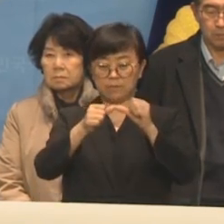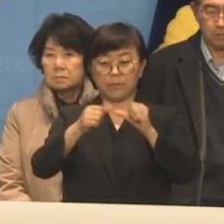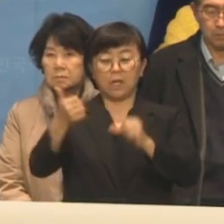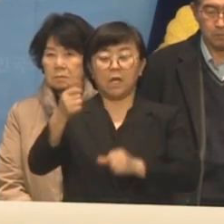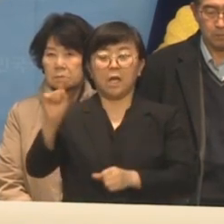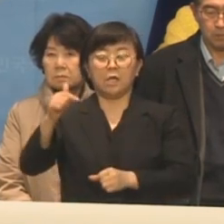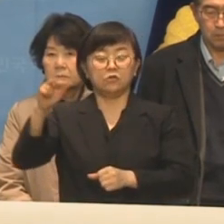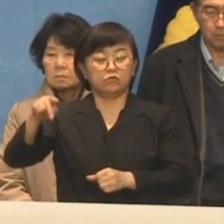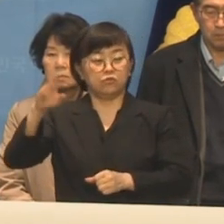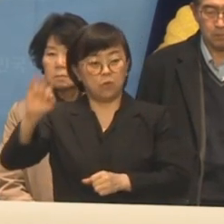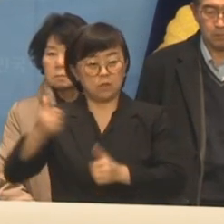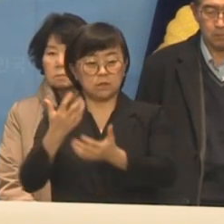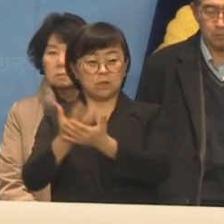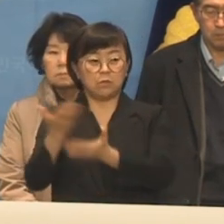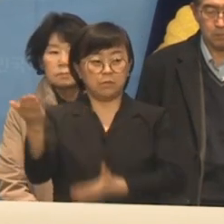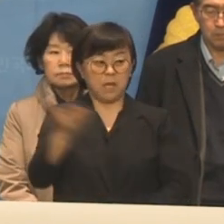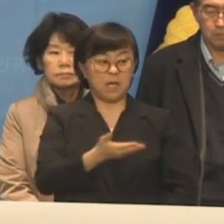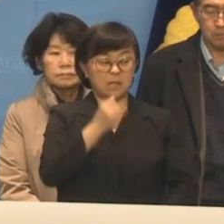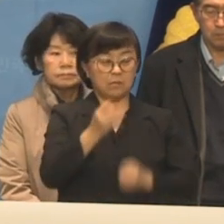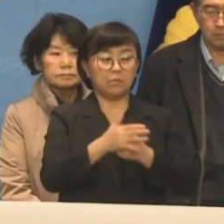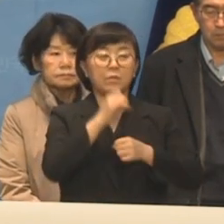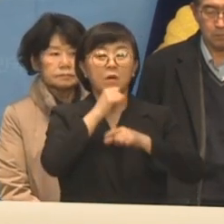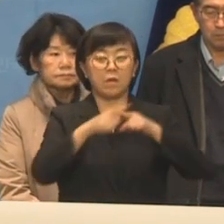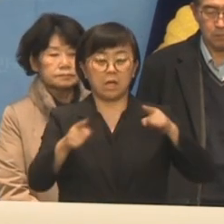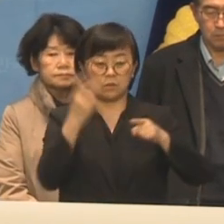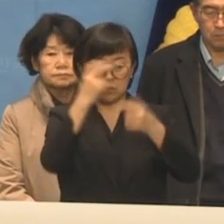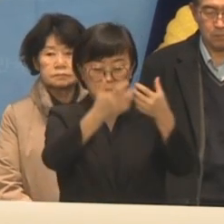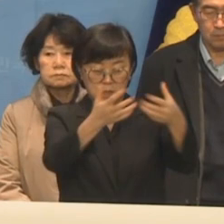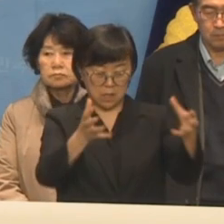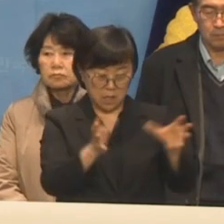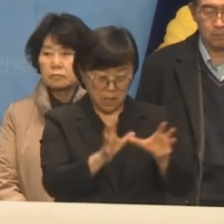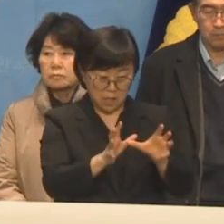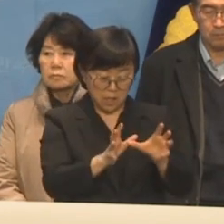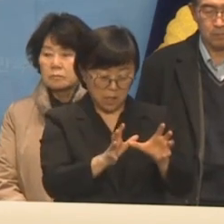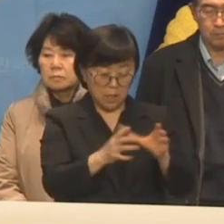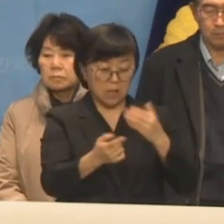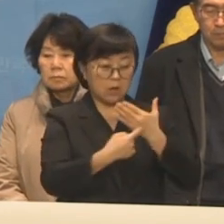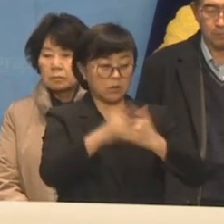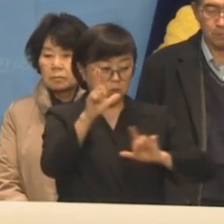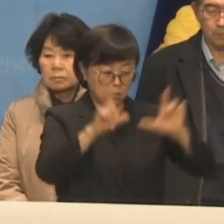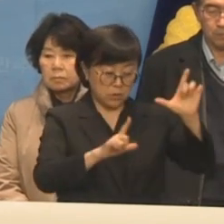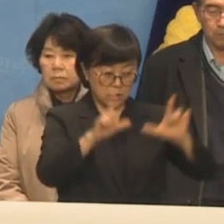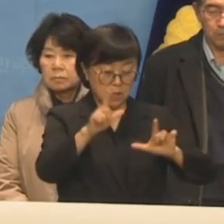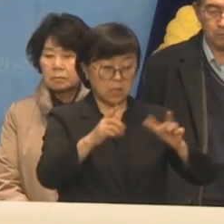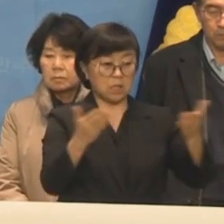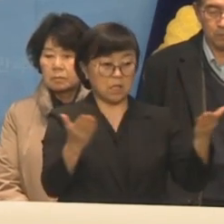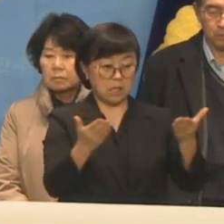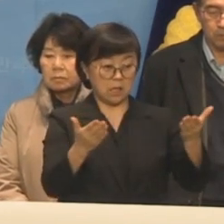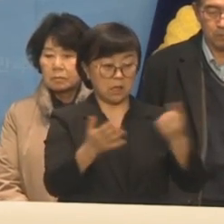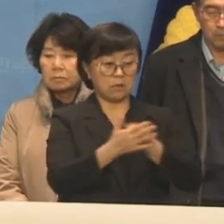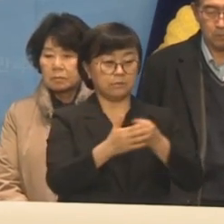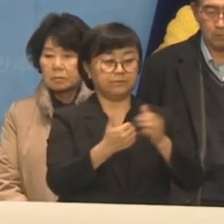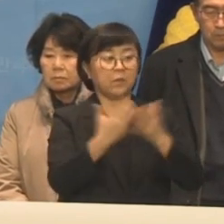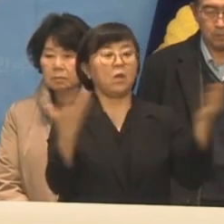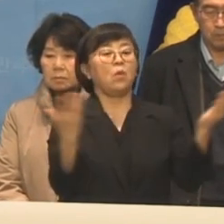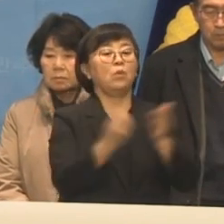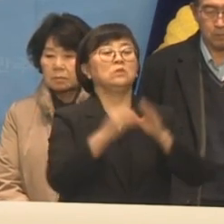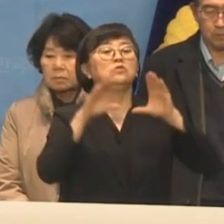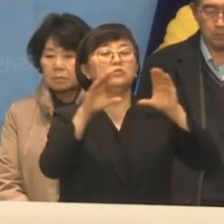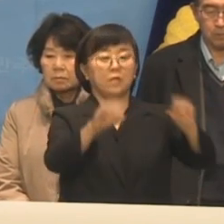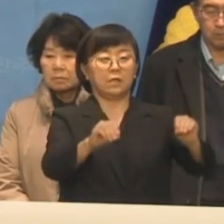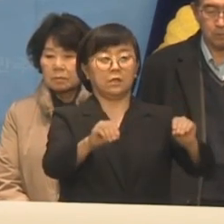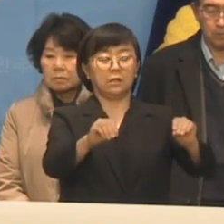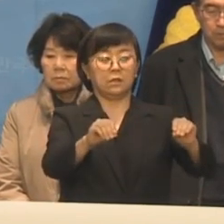한수원이 제출한 자료에 근거해 평가한 조사단의 모든 형식적인 조사 업무는 전면